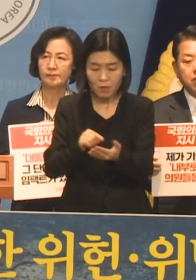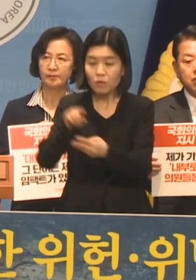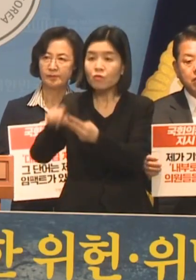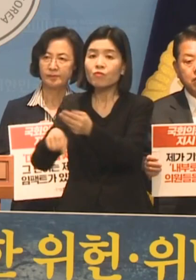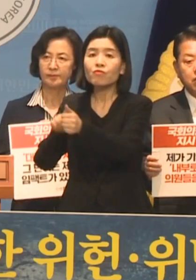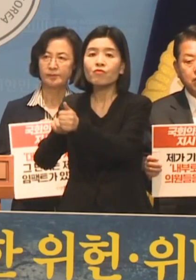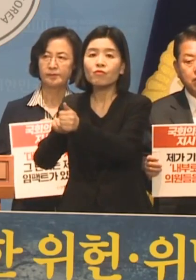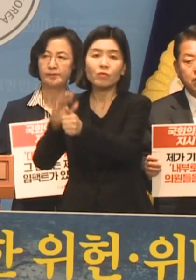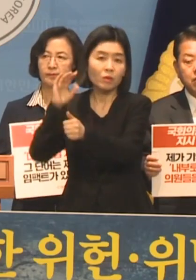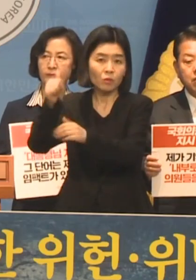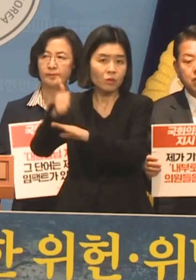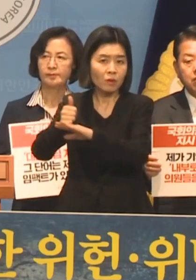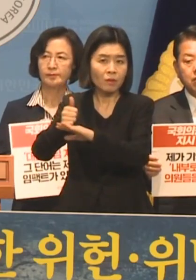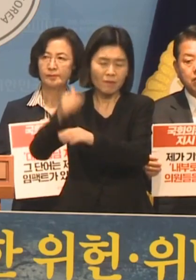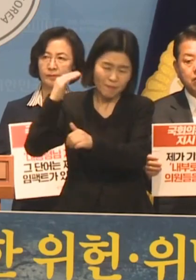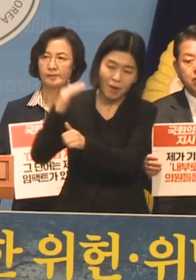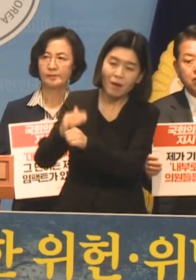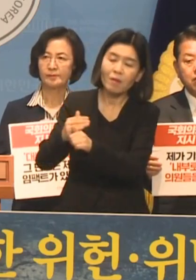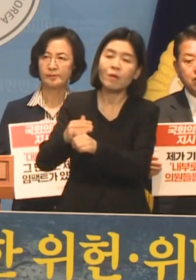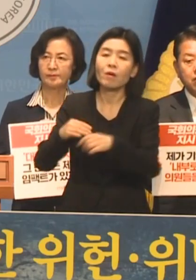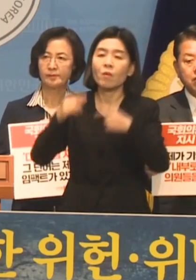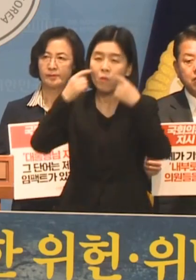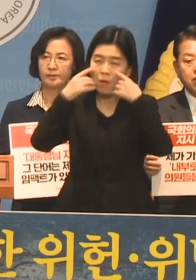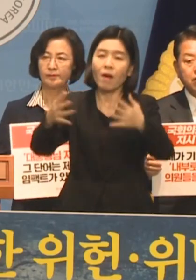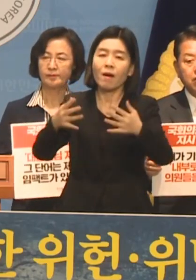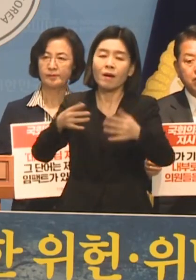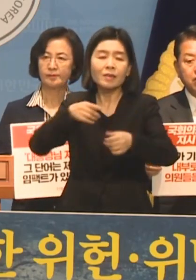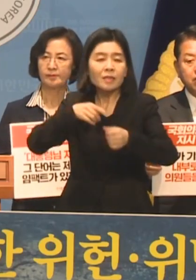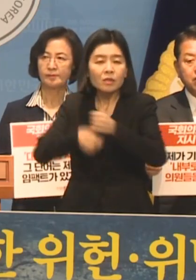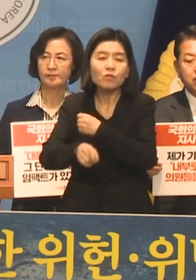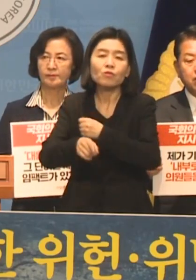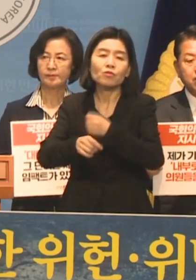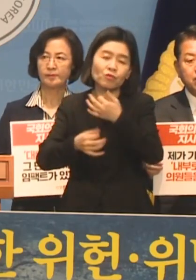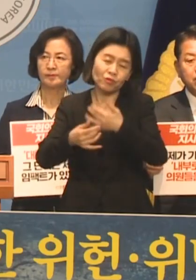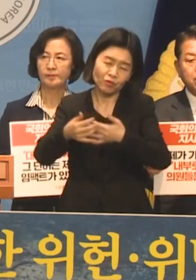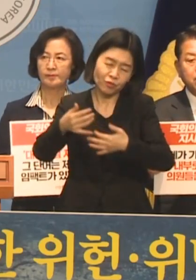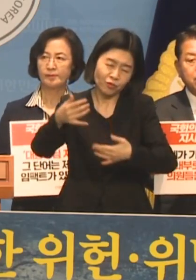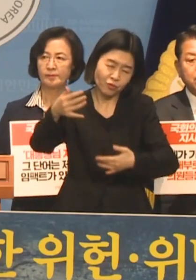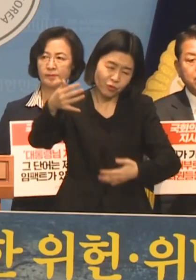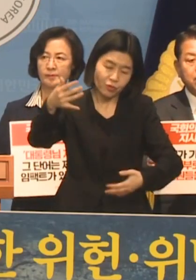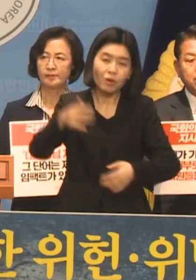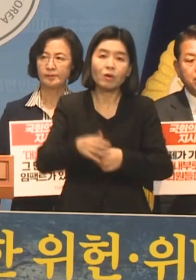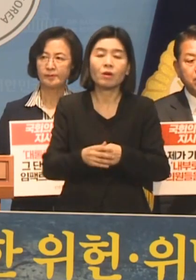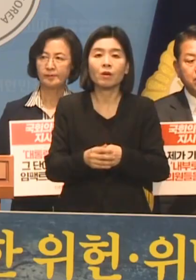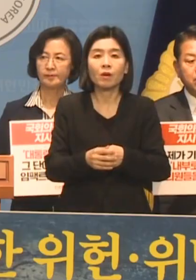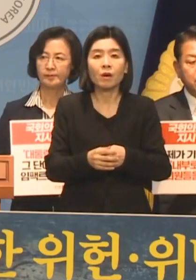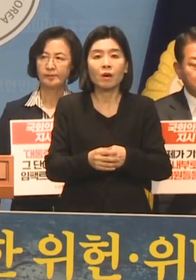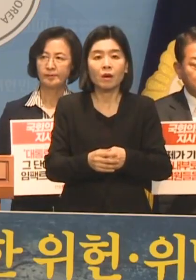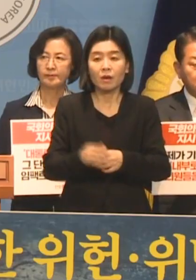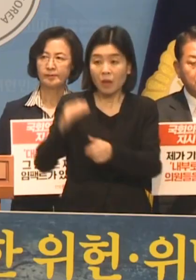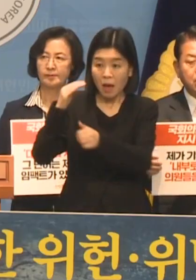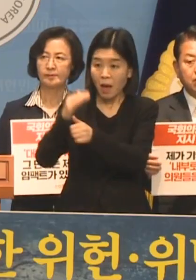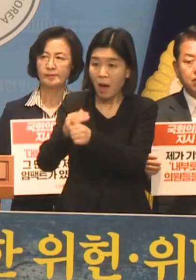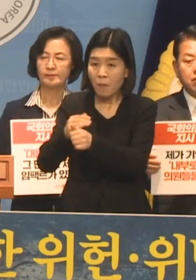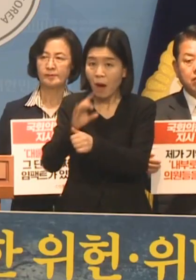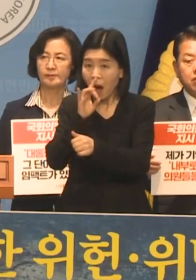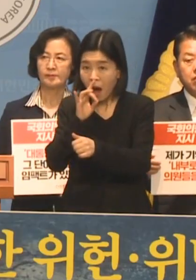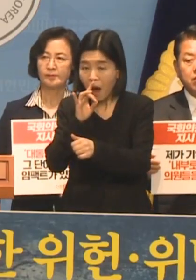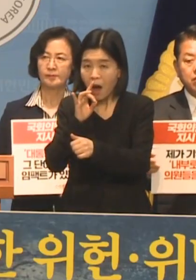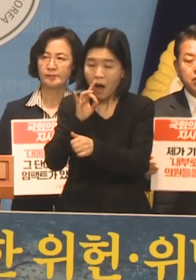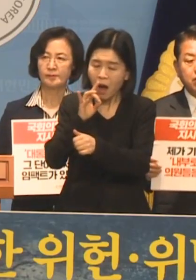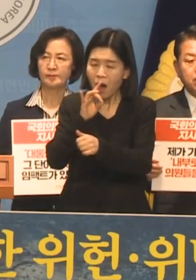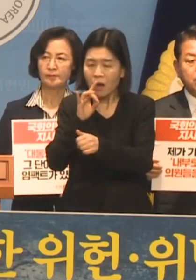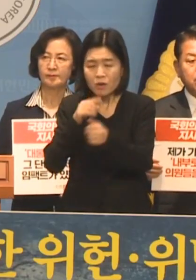대통령직에서 반드시 파면돼야 하는 이유는 차고 넘칩니다. 반대로 파면시키면 안 될 이유는